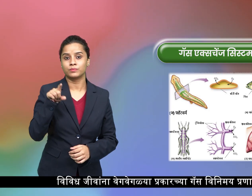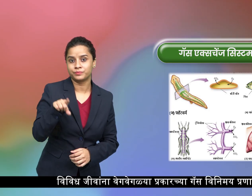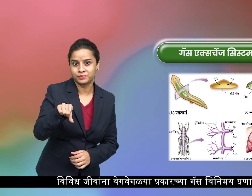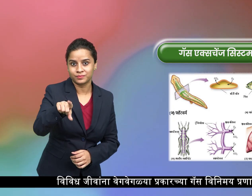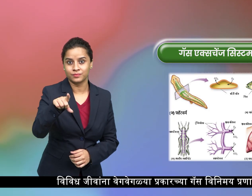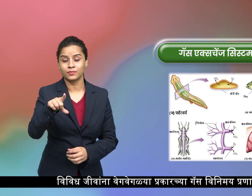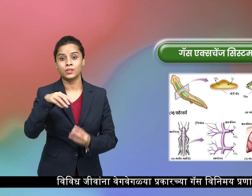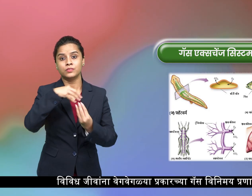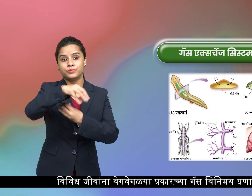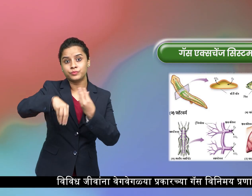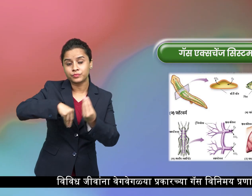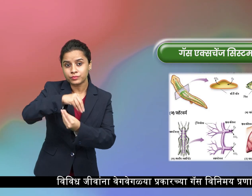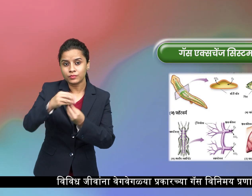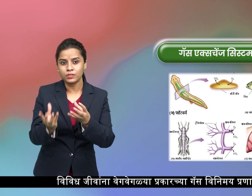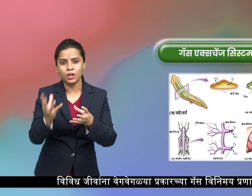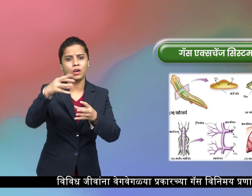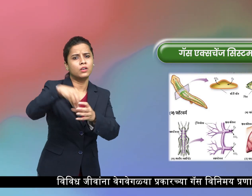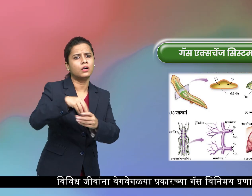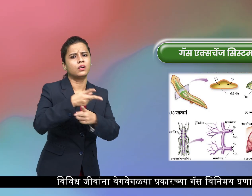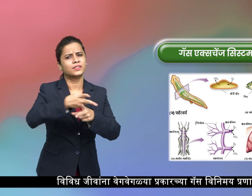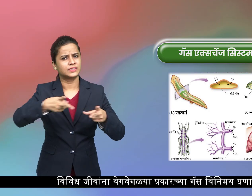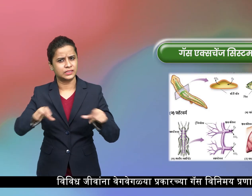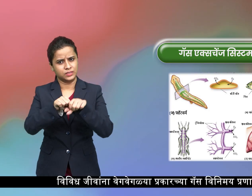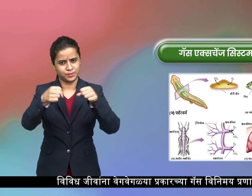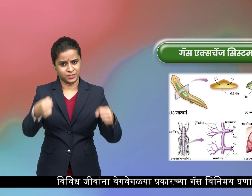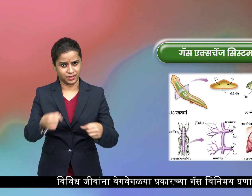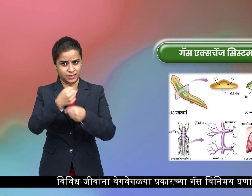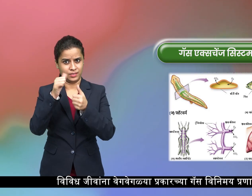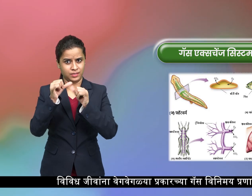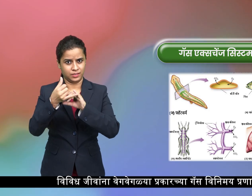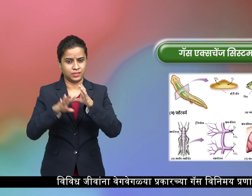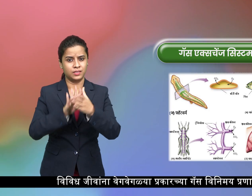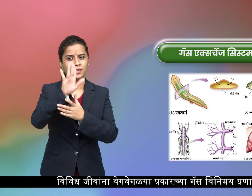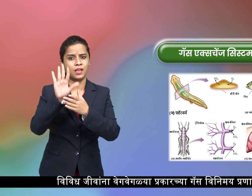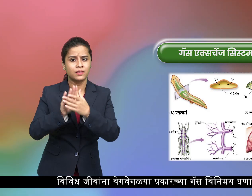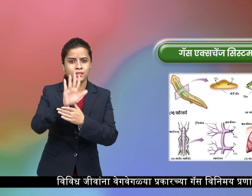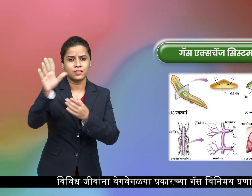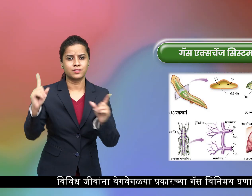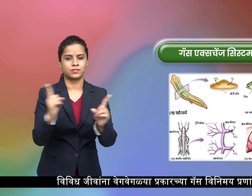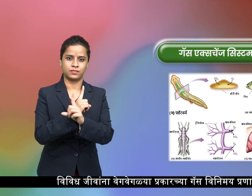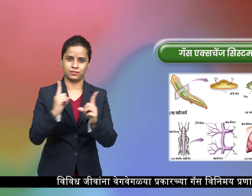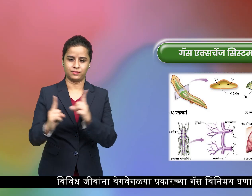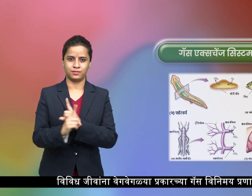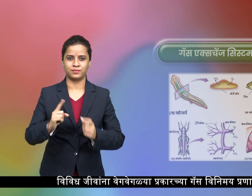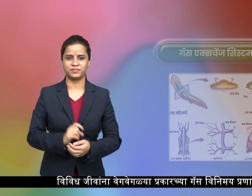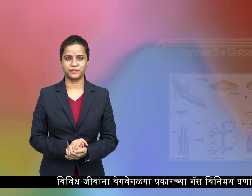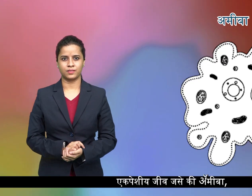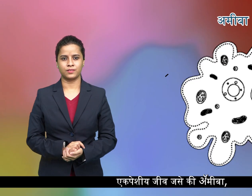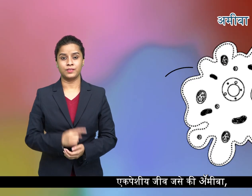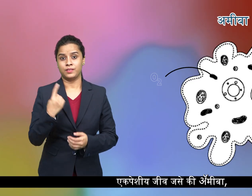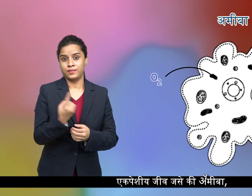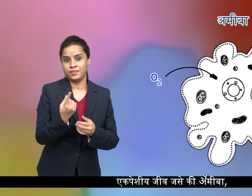विविध जीवांना वेगवेगळ्या प्रकारच्या गॅस विनिमय प्रणाली आहेत.